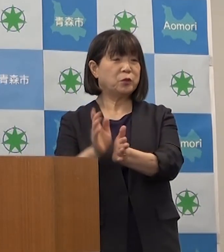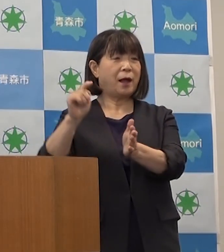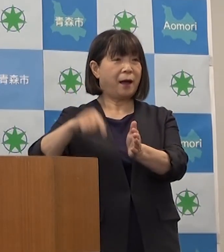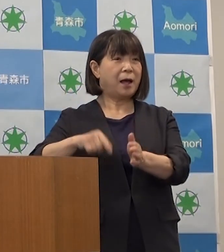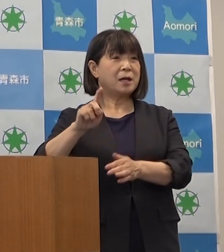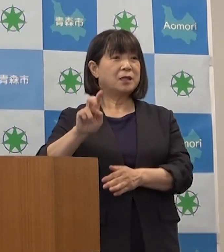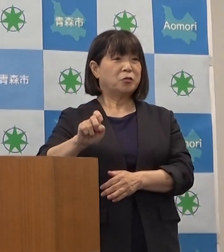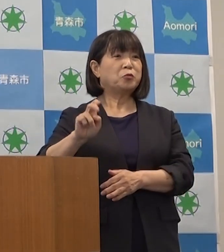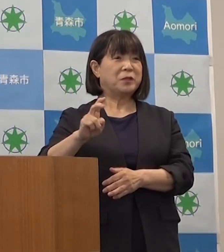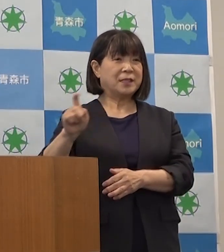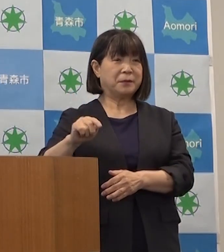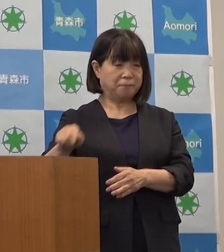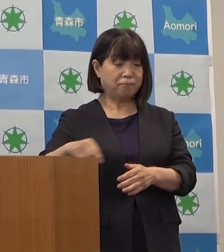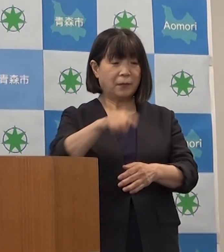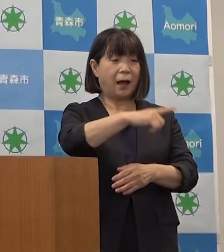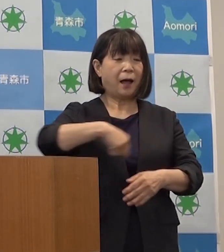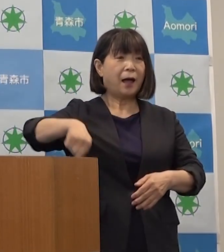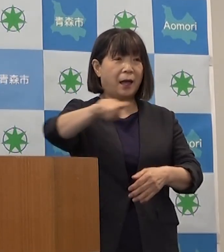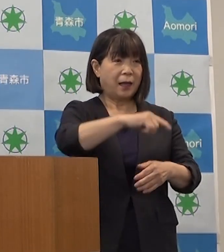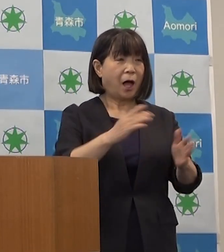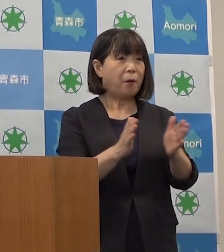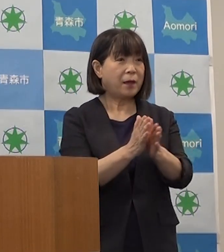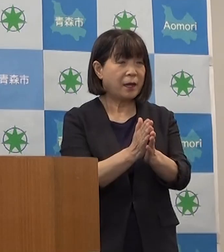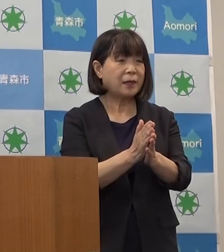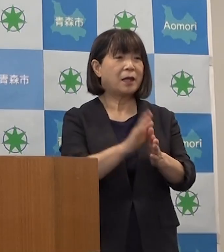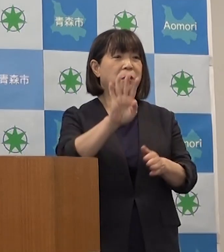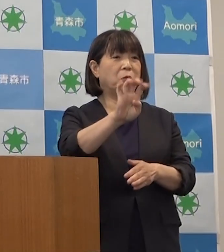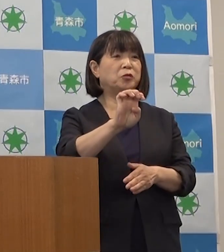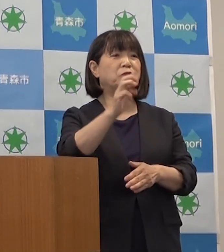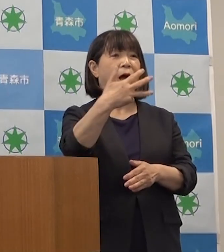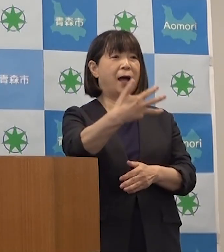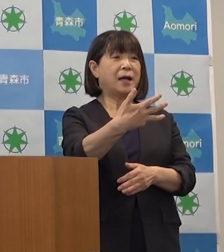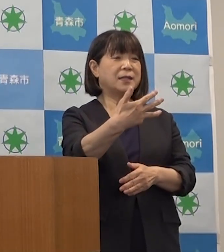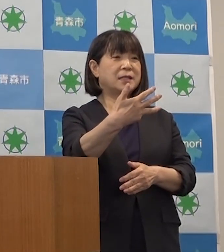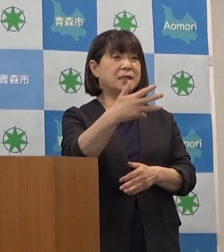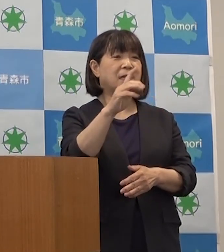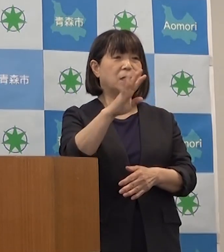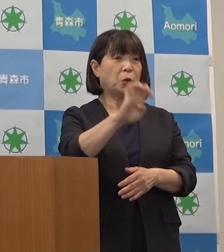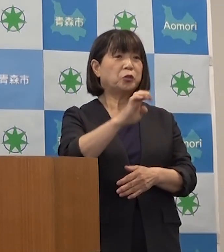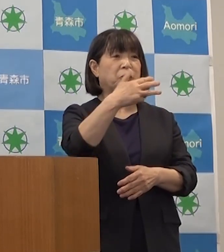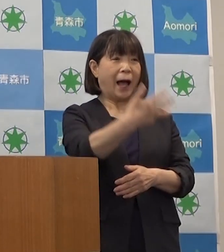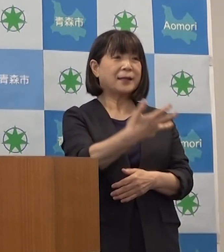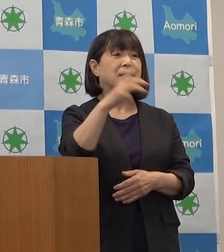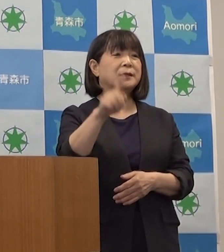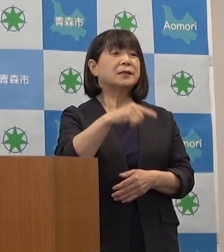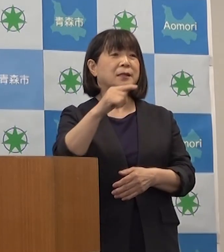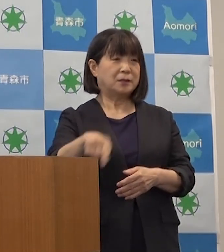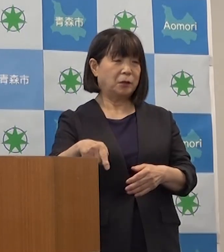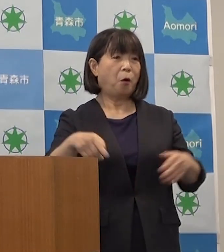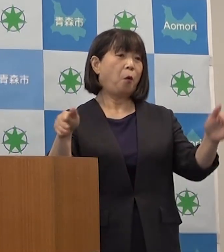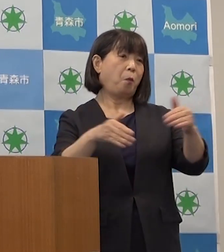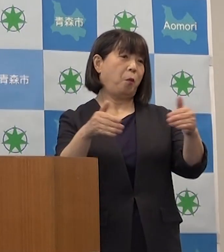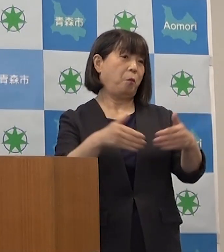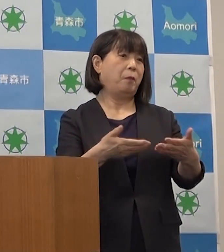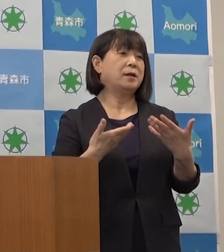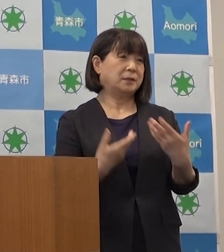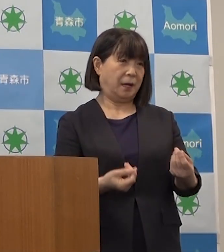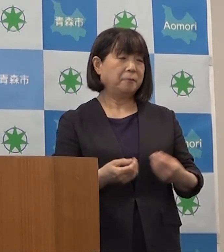計で24チーム48名のご応募をいただきました。24日土曜